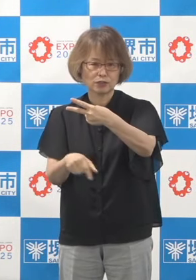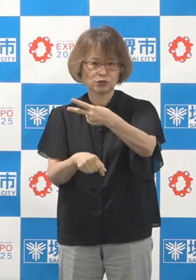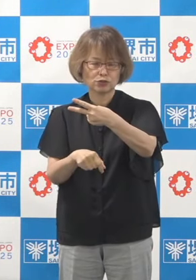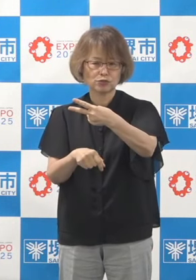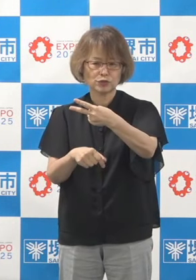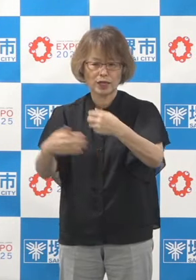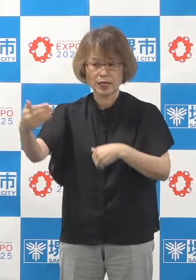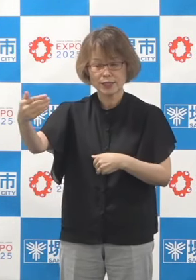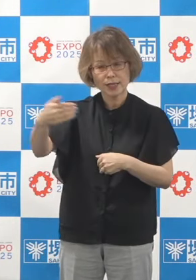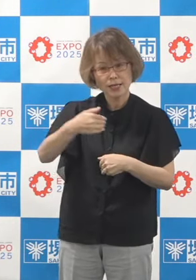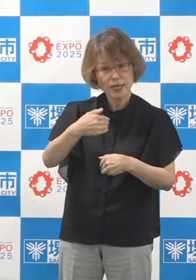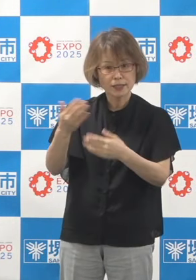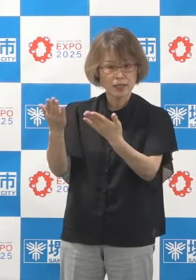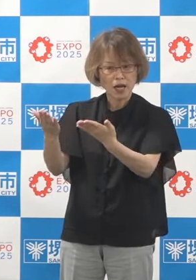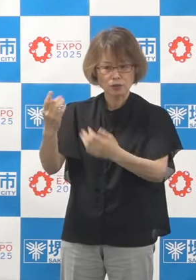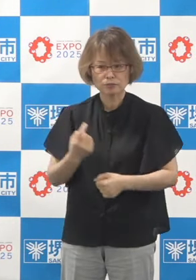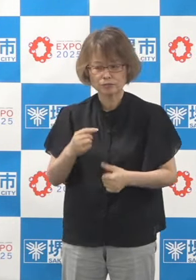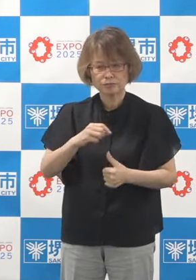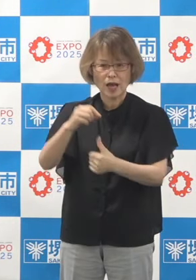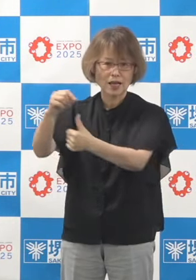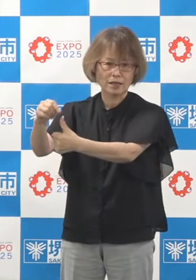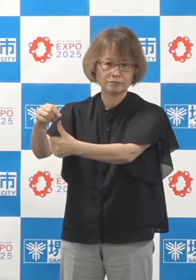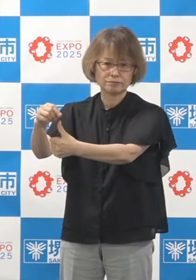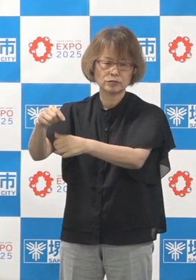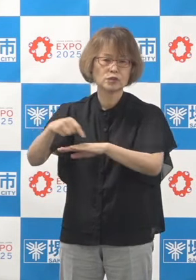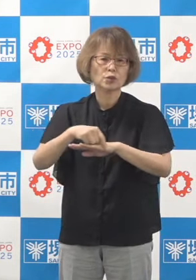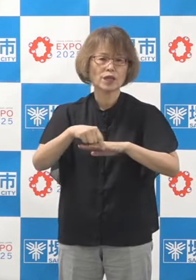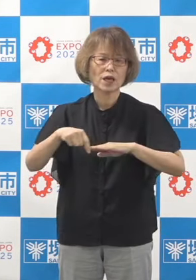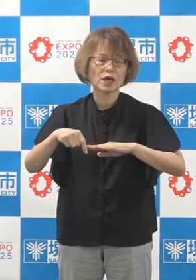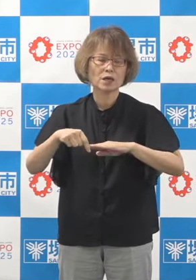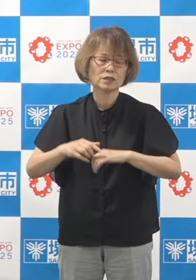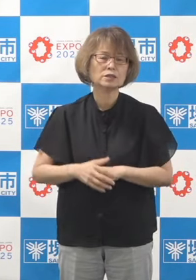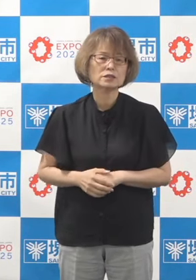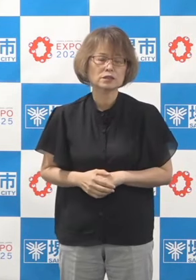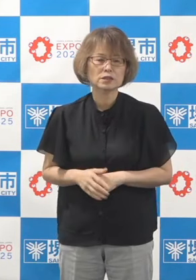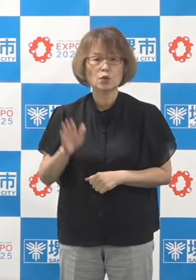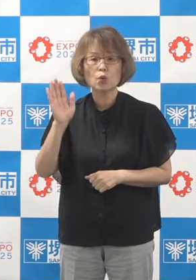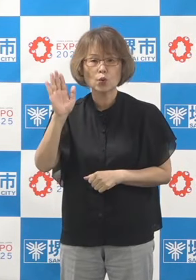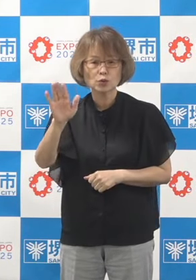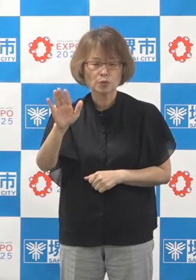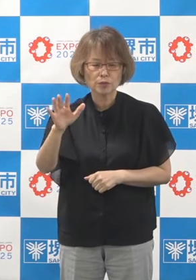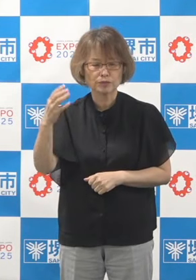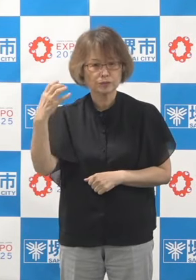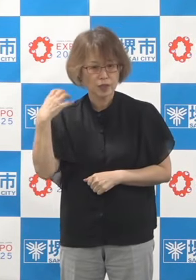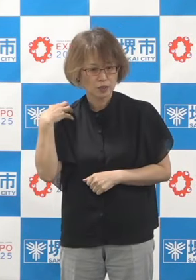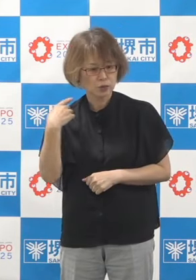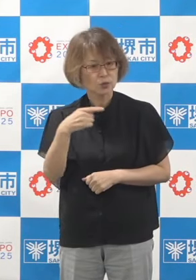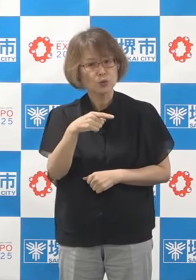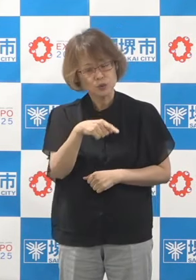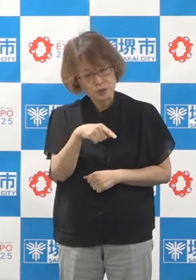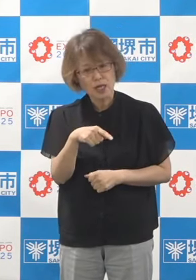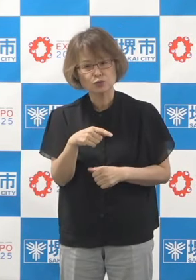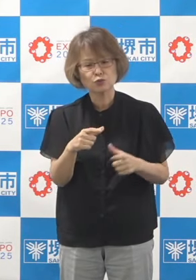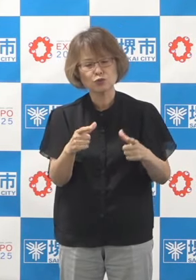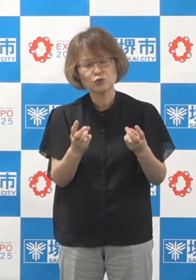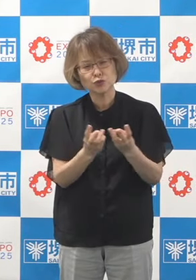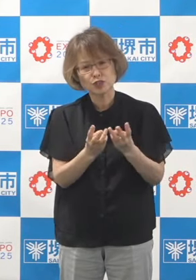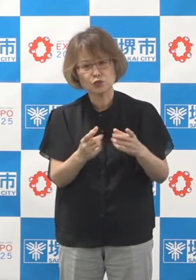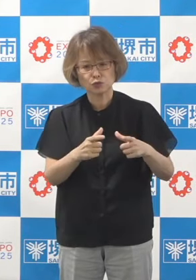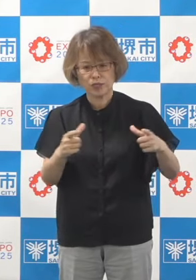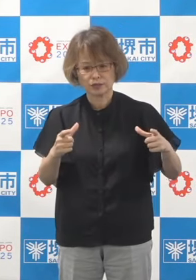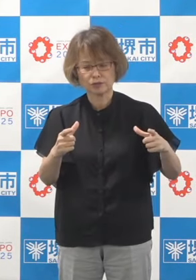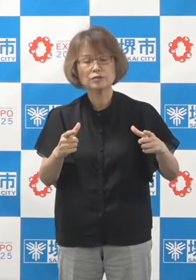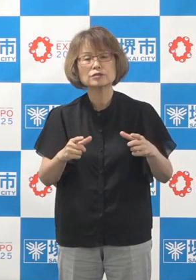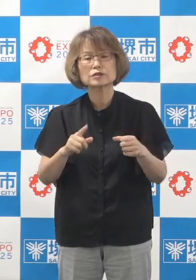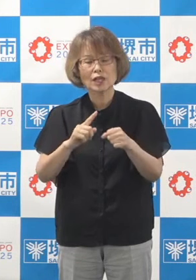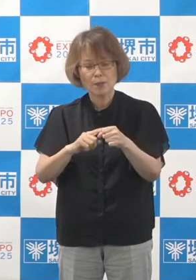校等へ派遣をする予定です。今後とも担い手となる人を増やすために、令和7年度